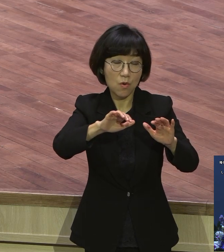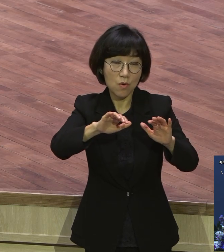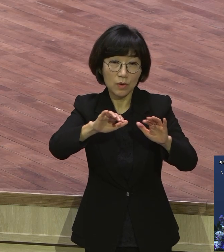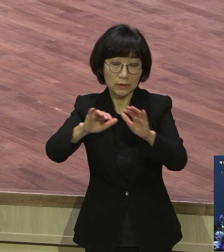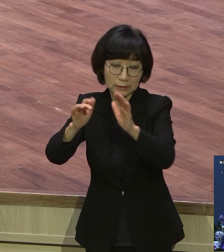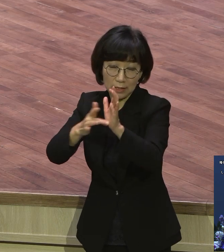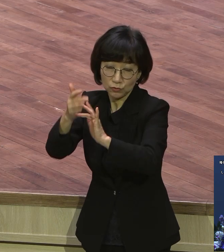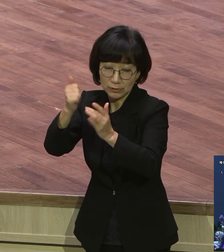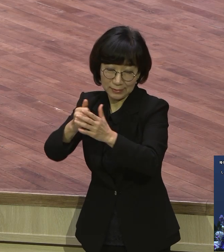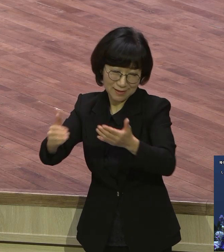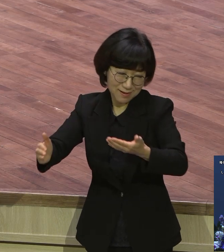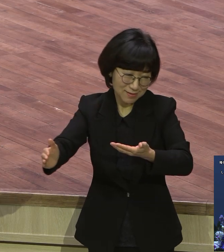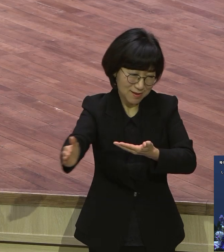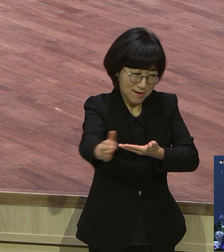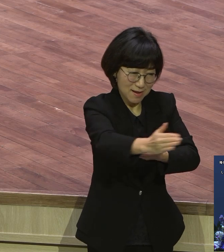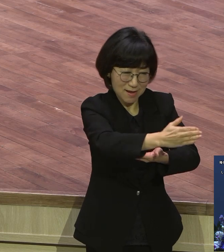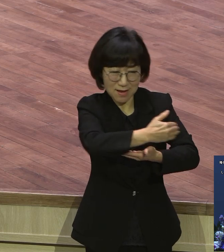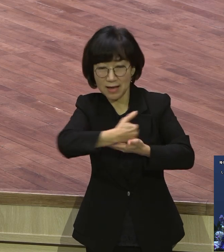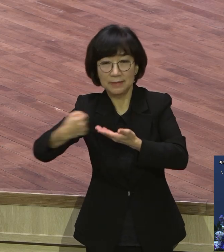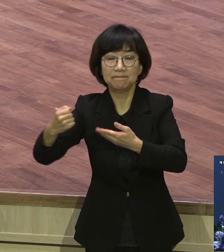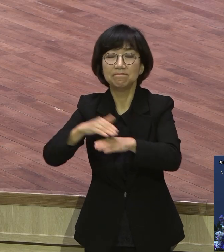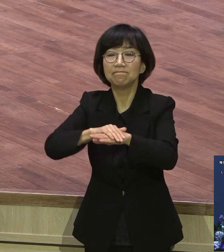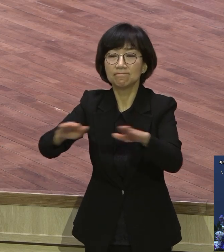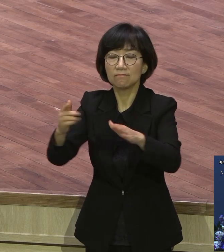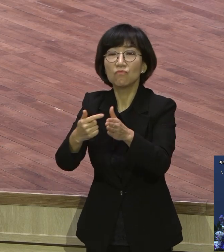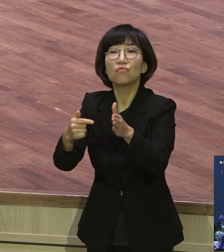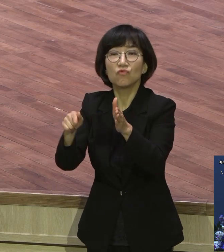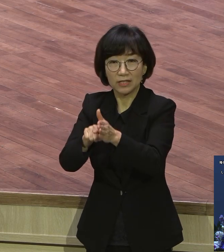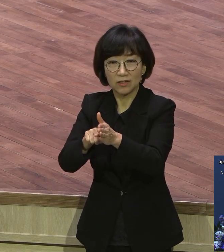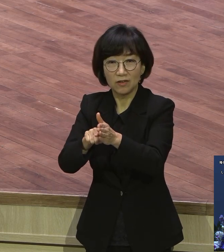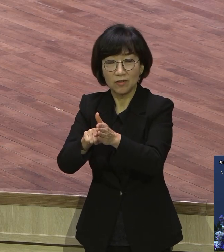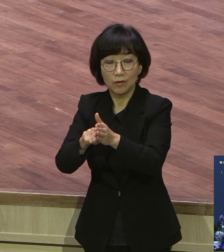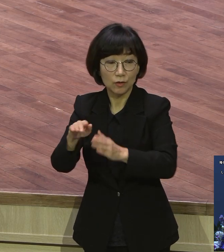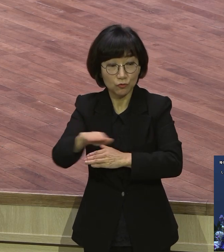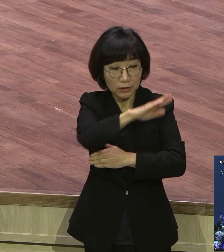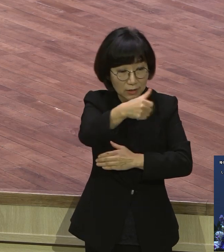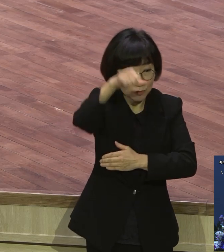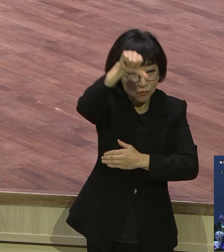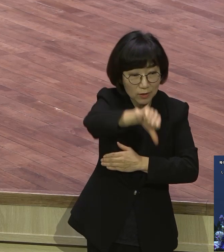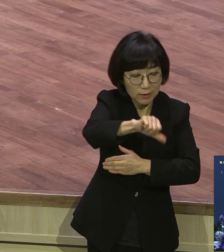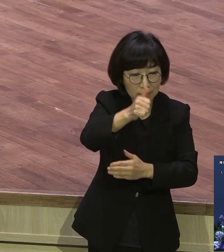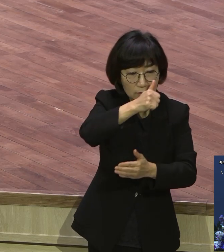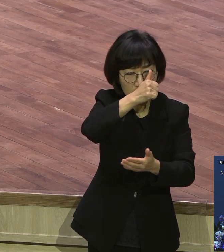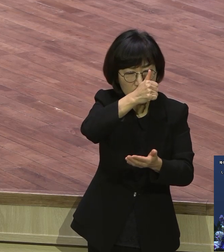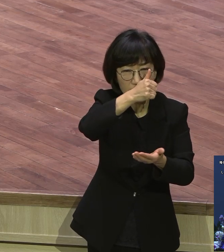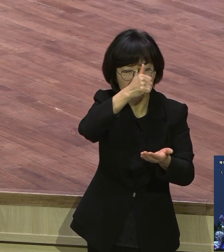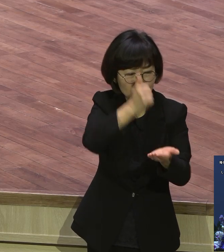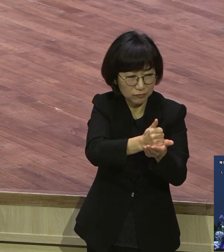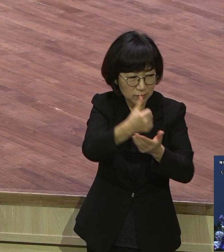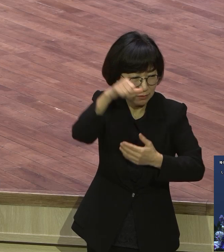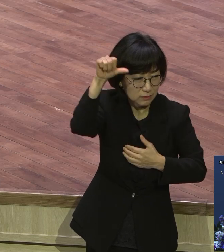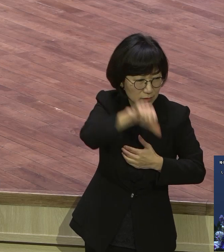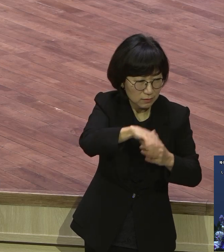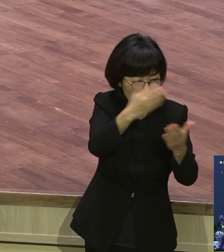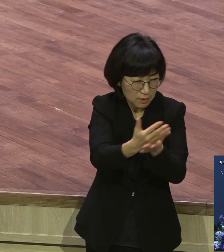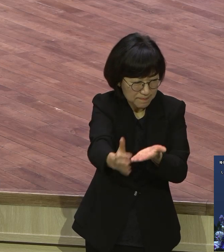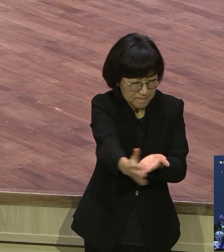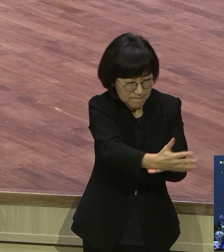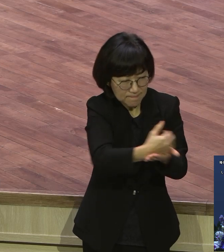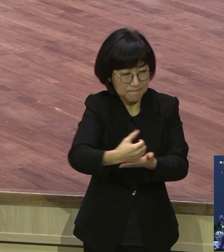감당하기 위해서 우리의 저주를 우리의 죄를 감당하기 위해서